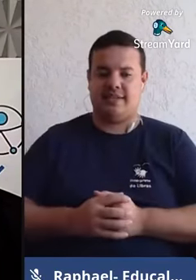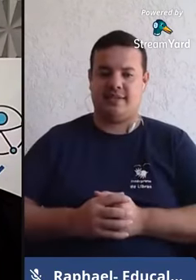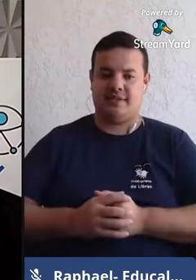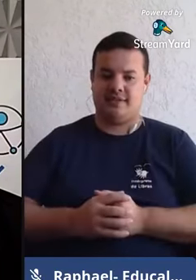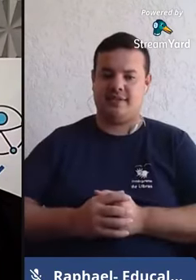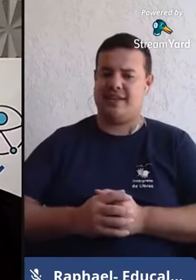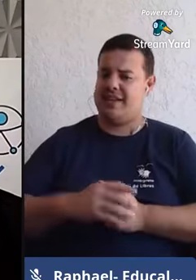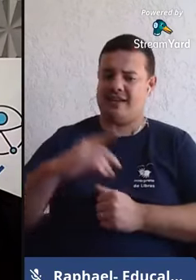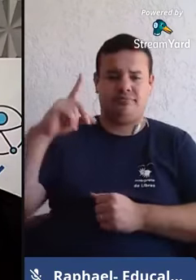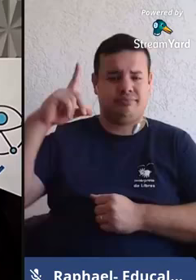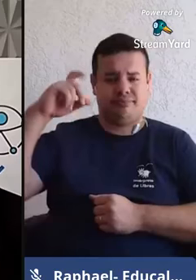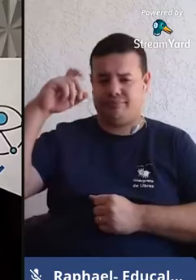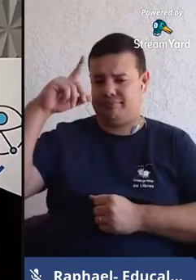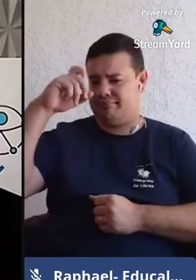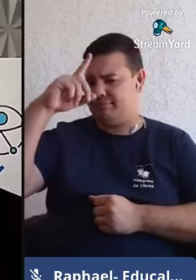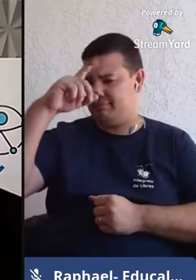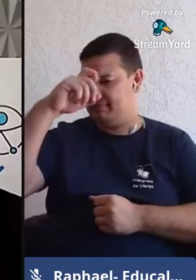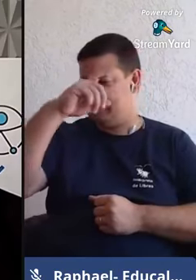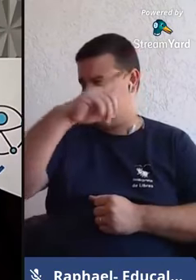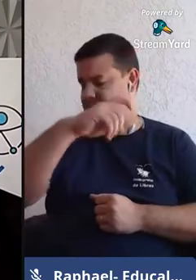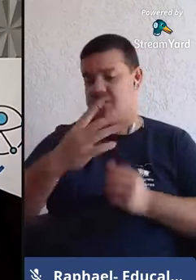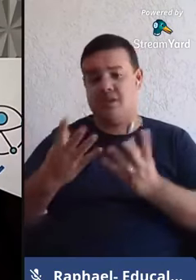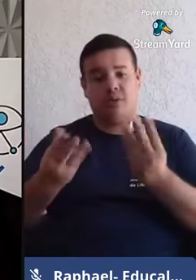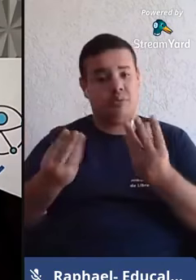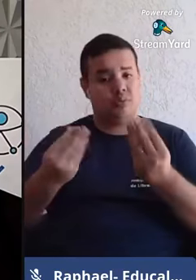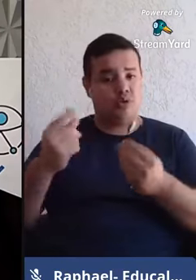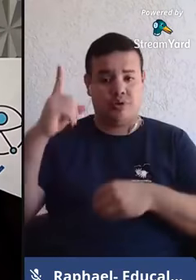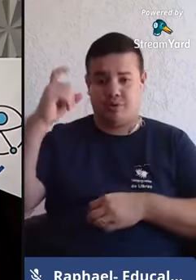difícil. É maluco isso também? É muito difícil.